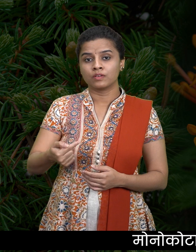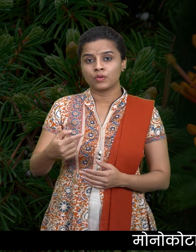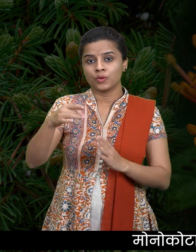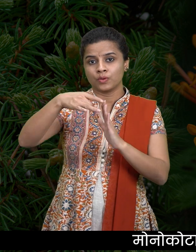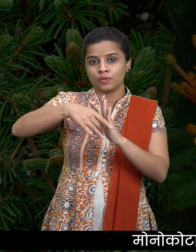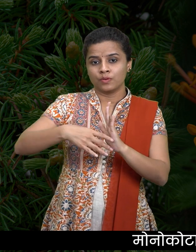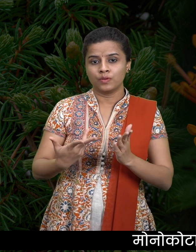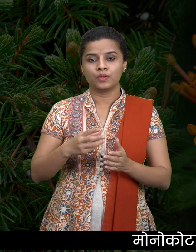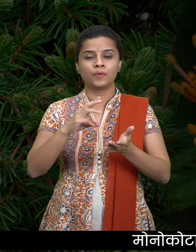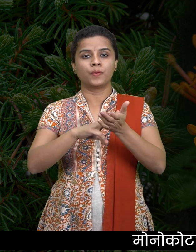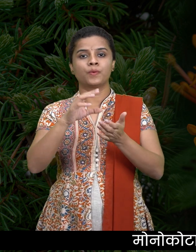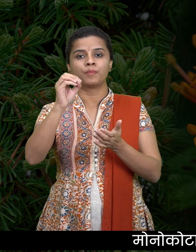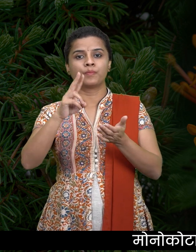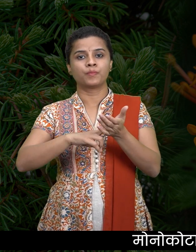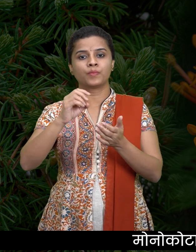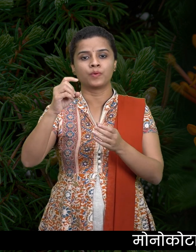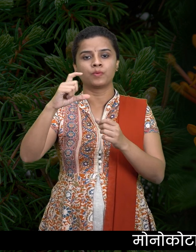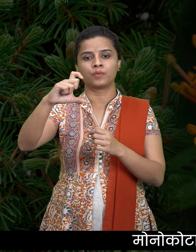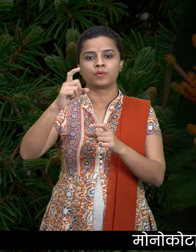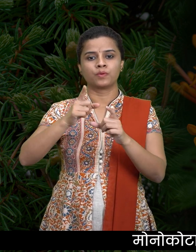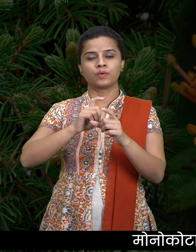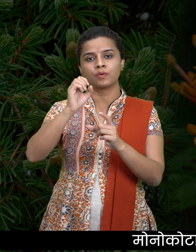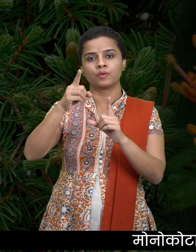मोनोकोटाइलडॉनची वैशिष्ट्यपूर्ण वैशिष्ट्ये: